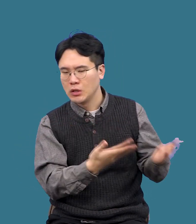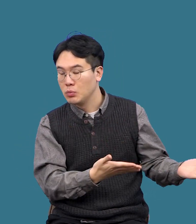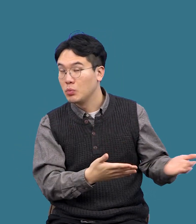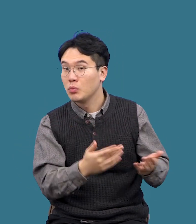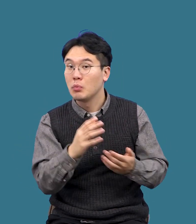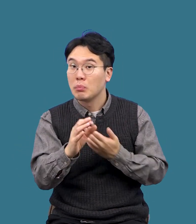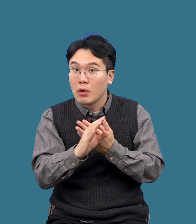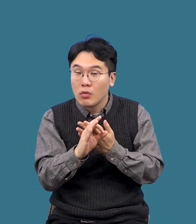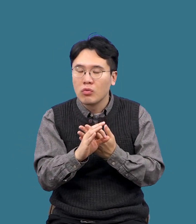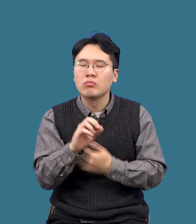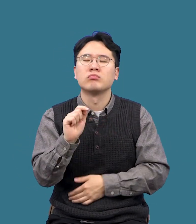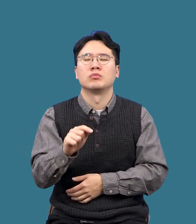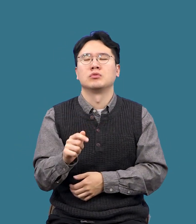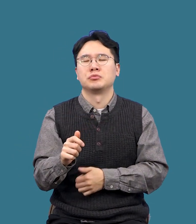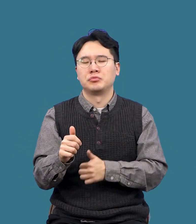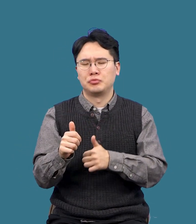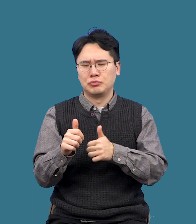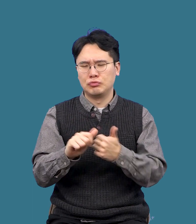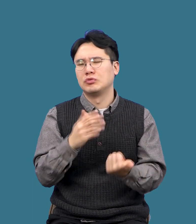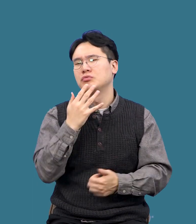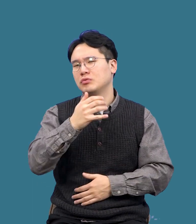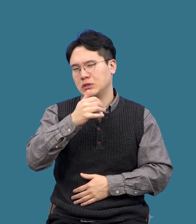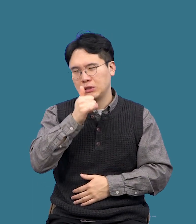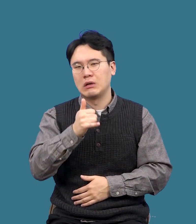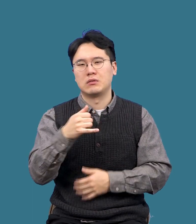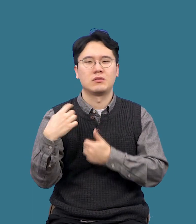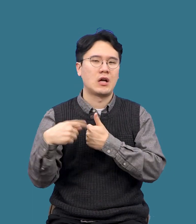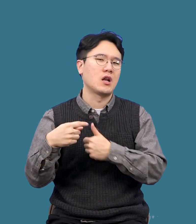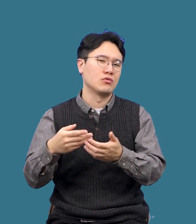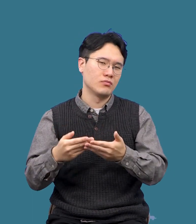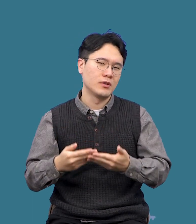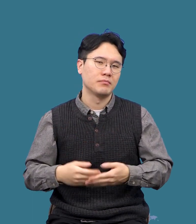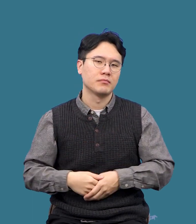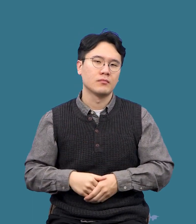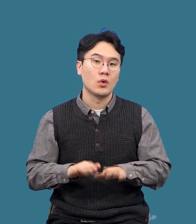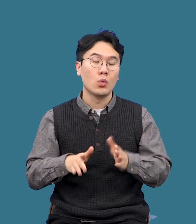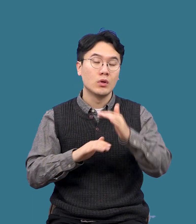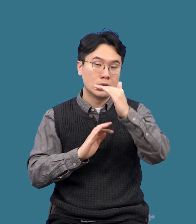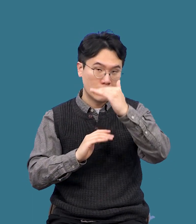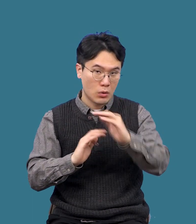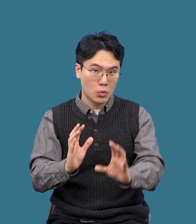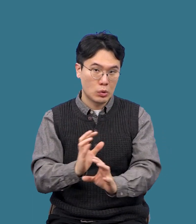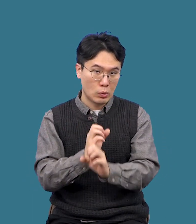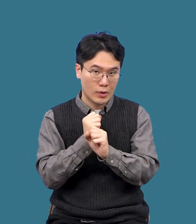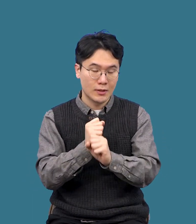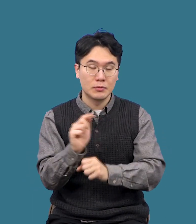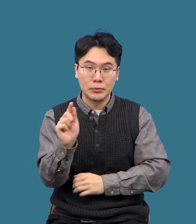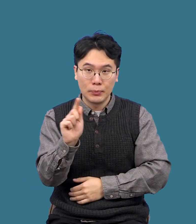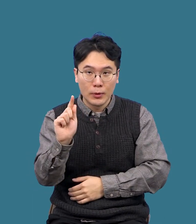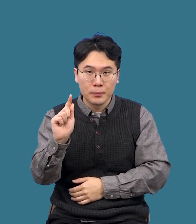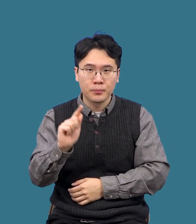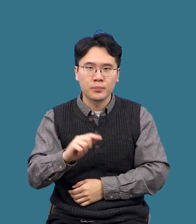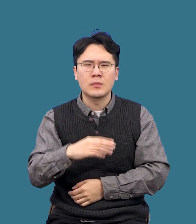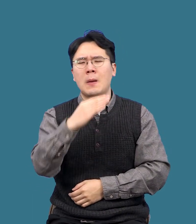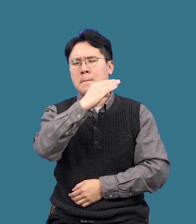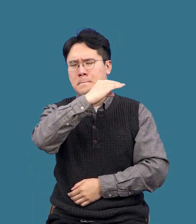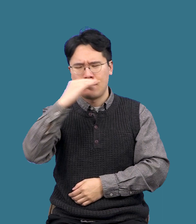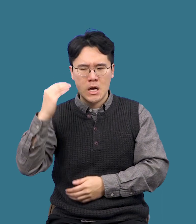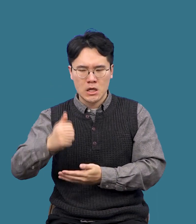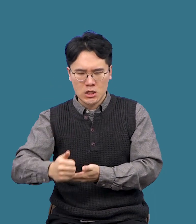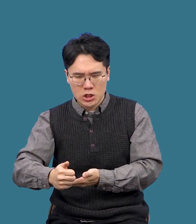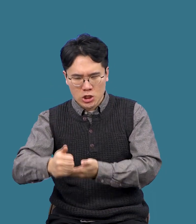가르칩니다. 본문의 교훈을 서머라이즈하면, 요약하면 이것입니다. 제대로 섬길